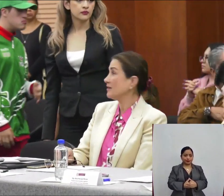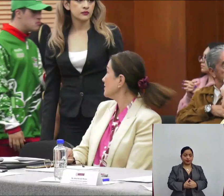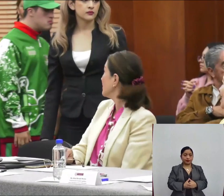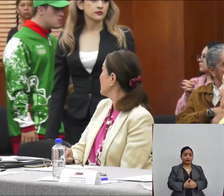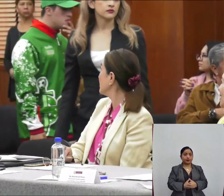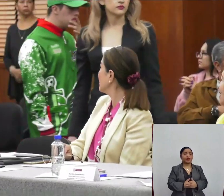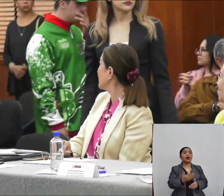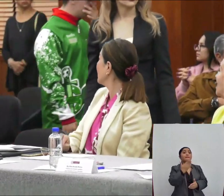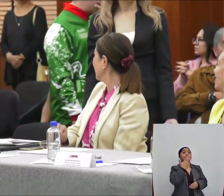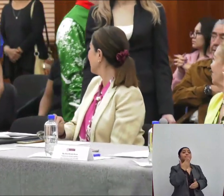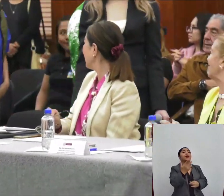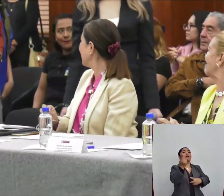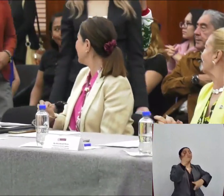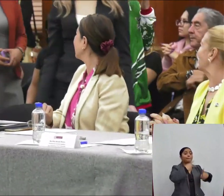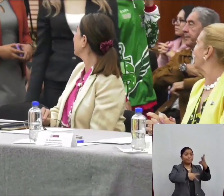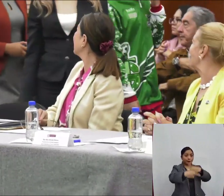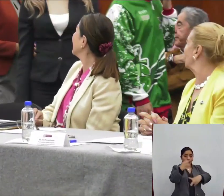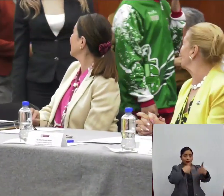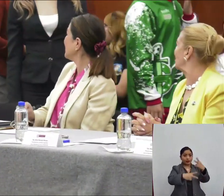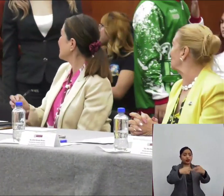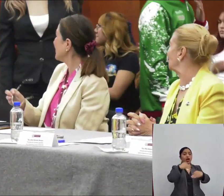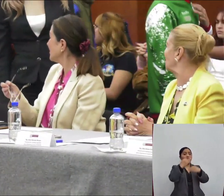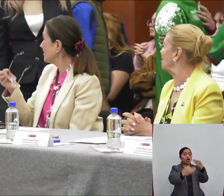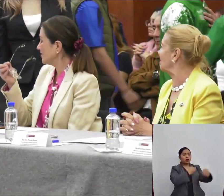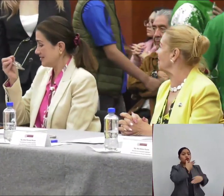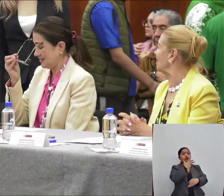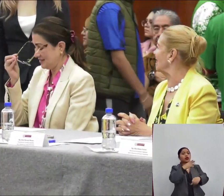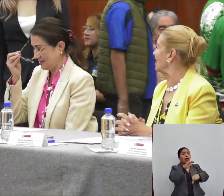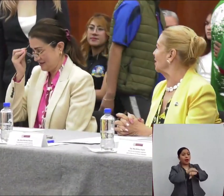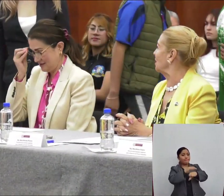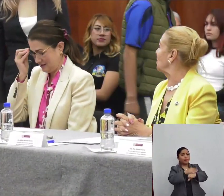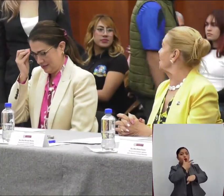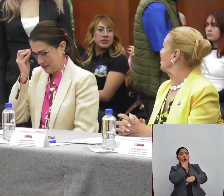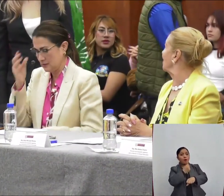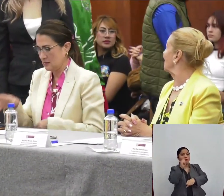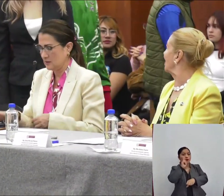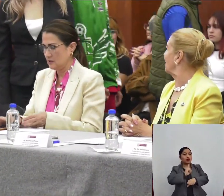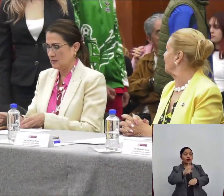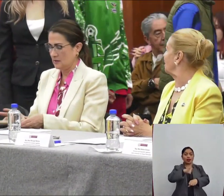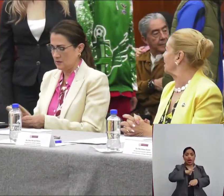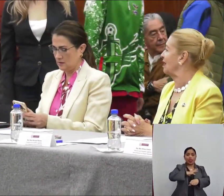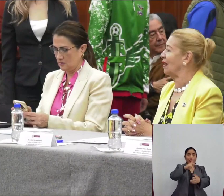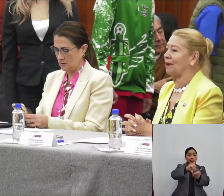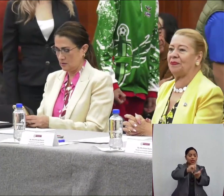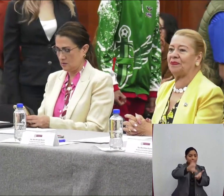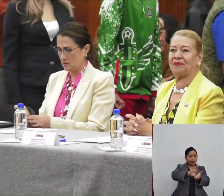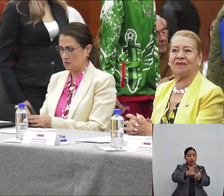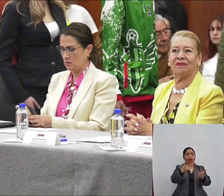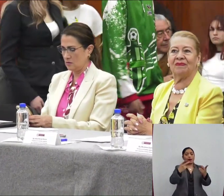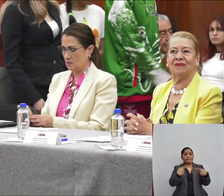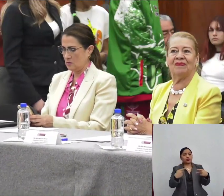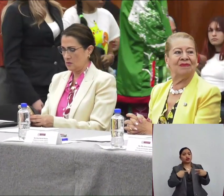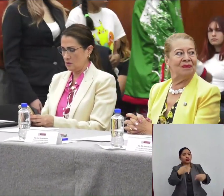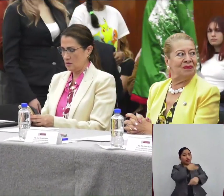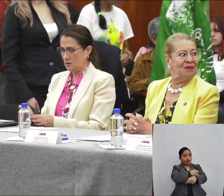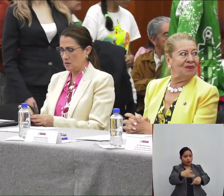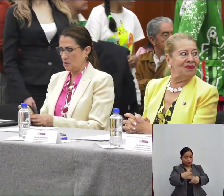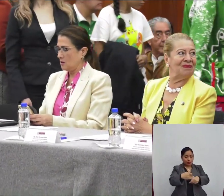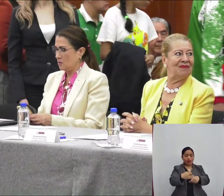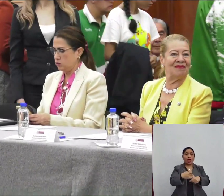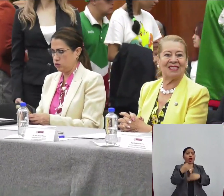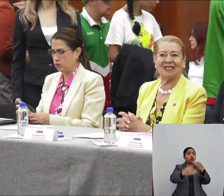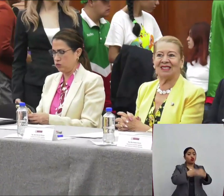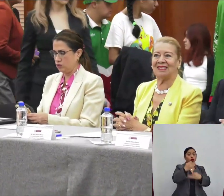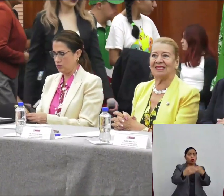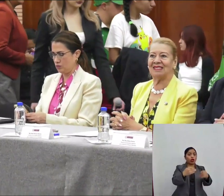Damos la más cordial de las bienvenidas a todas nuestras amigas y amigos con discapacidad, familiares, cuidadores,